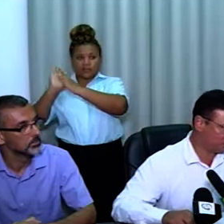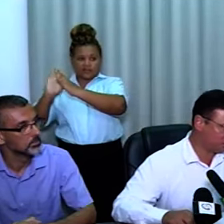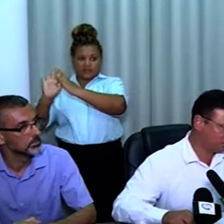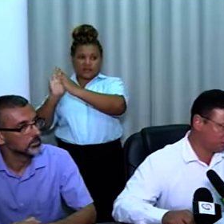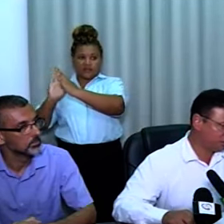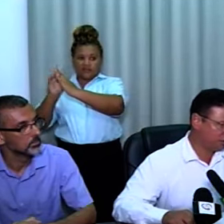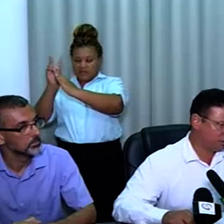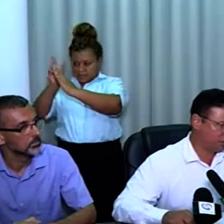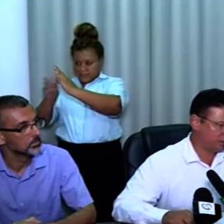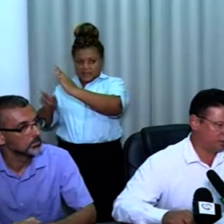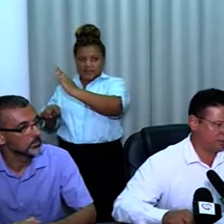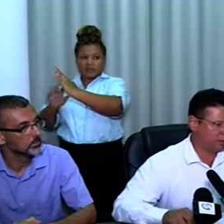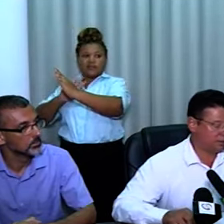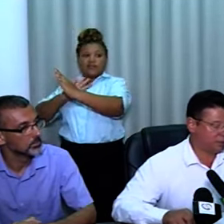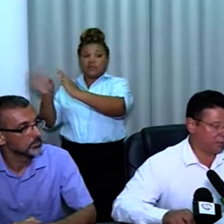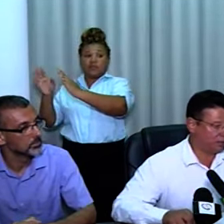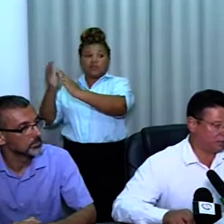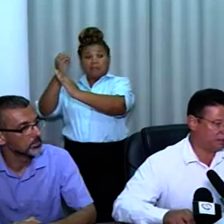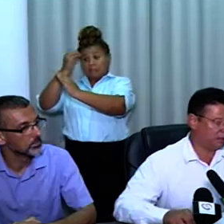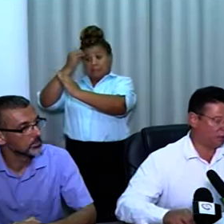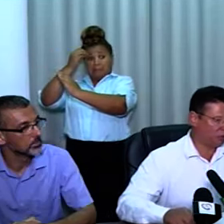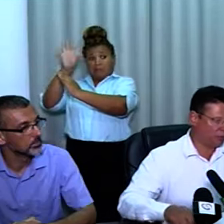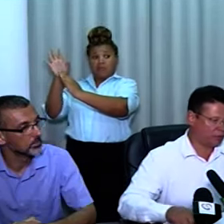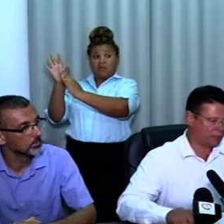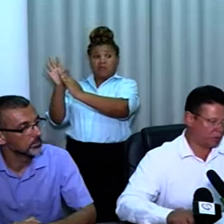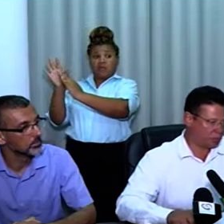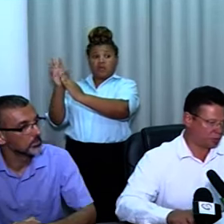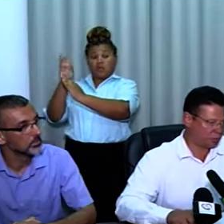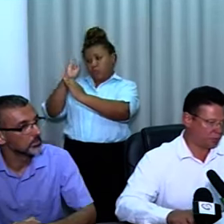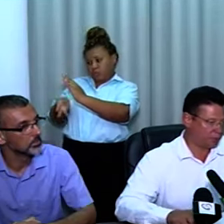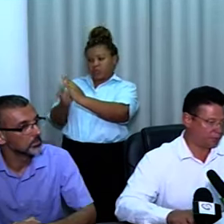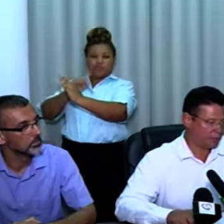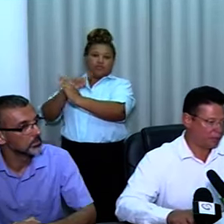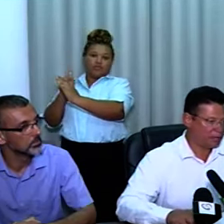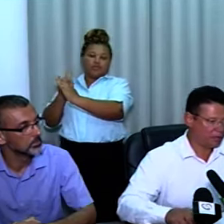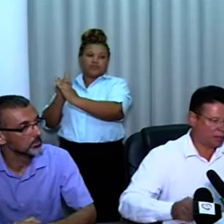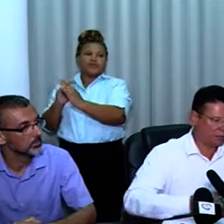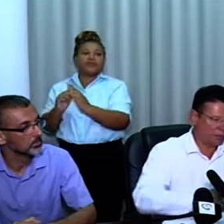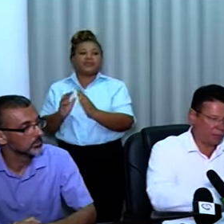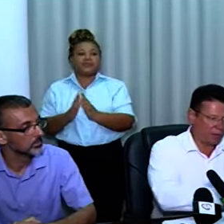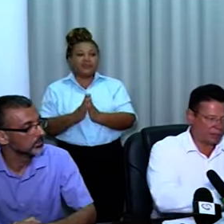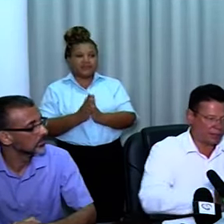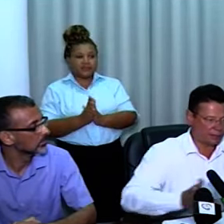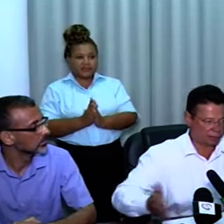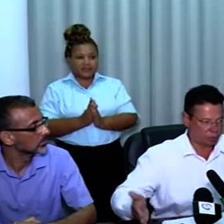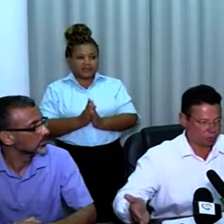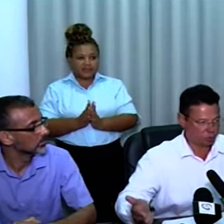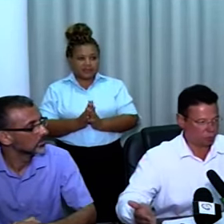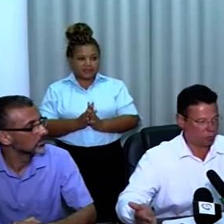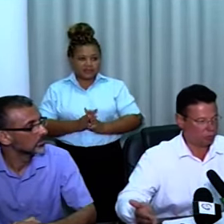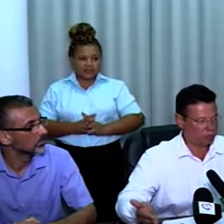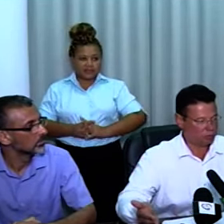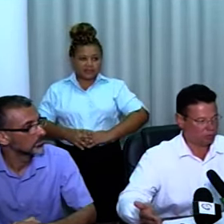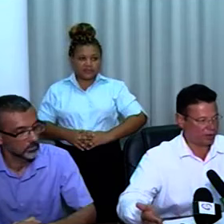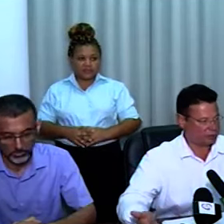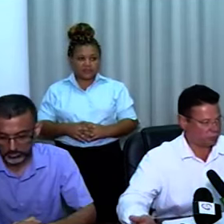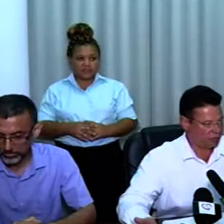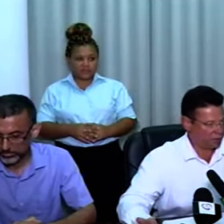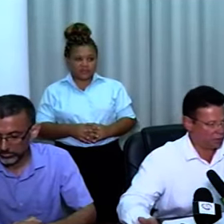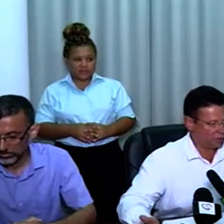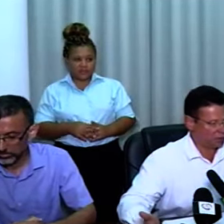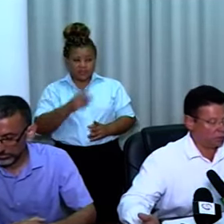exposure. Et justement, il y en a qui encore within the incubation period. Il y en a qui pendant la salle 14 pour d'autres